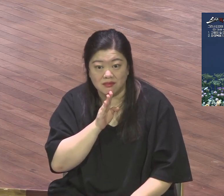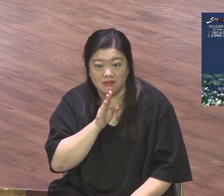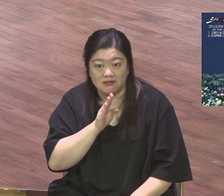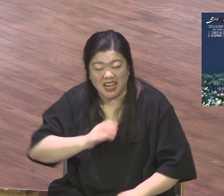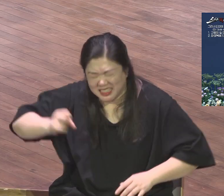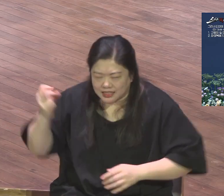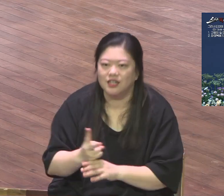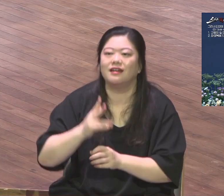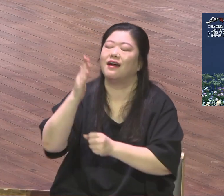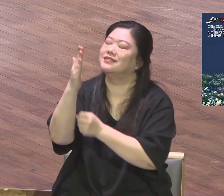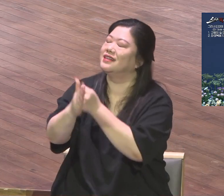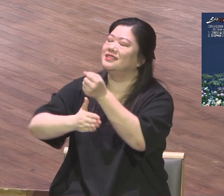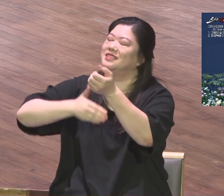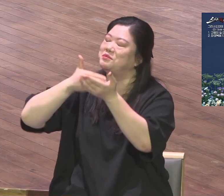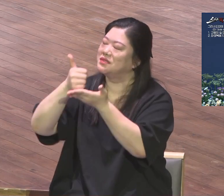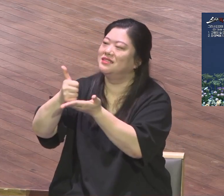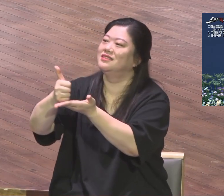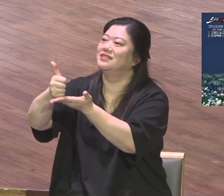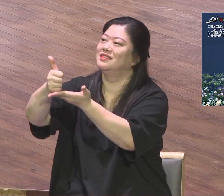하나님을